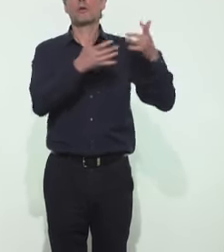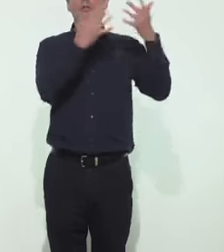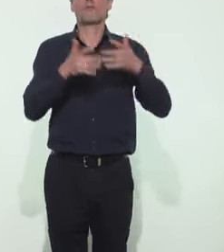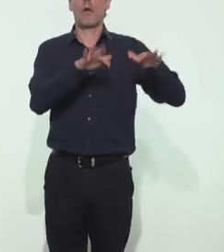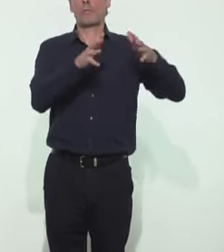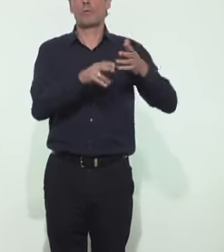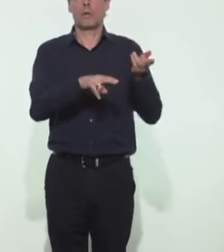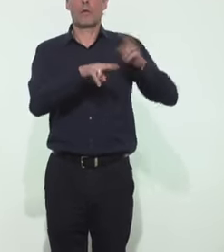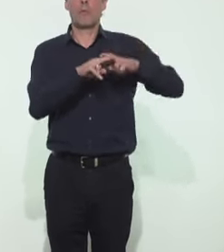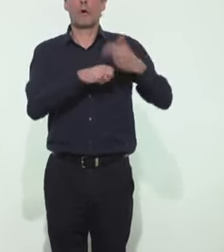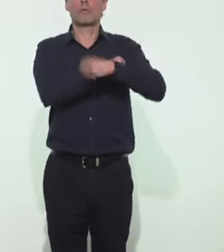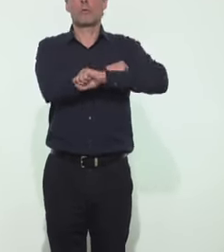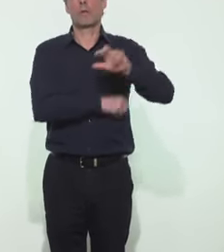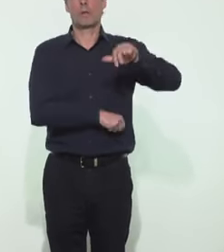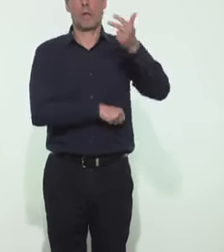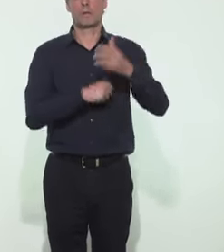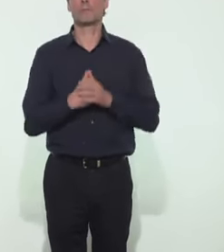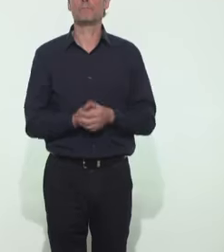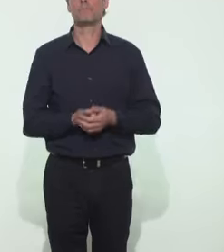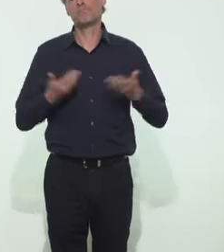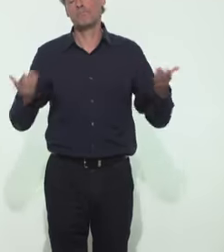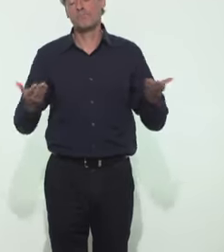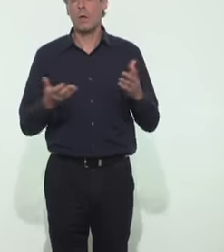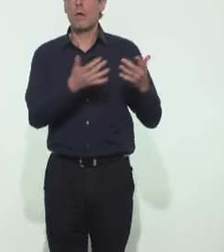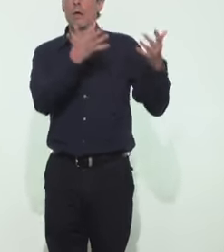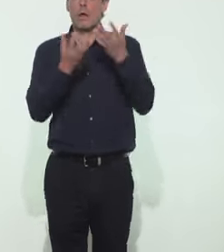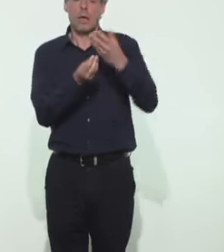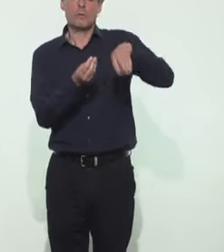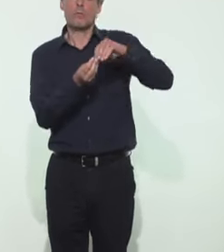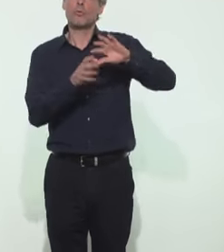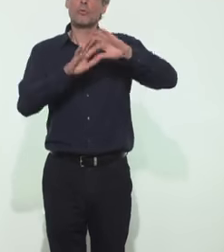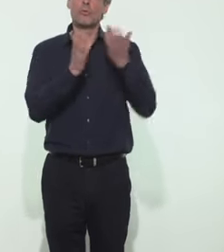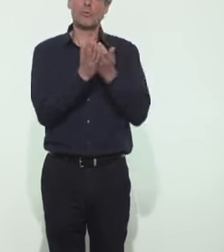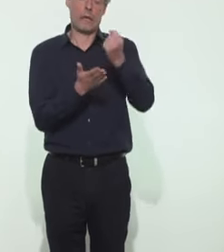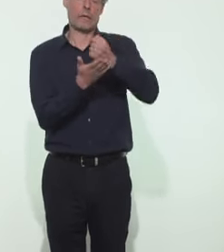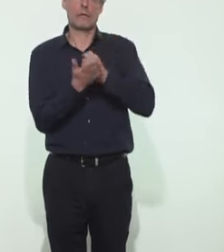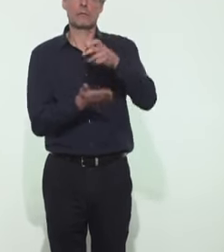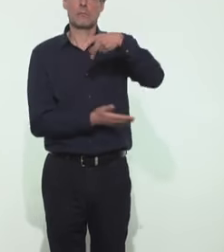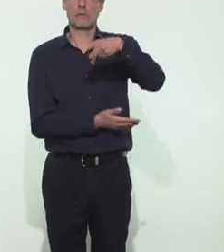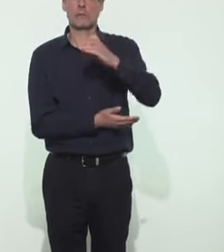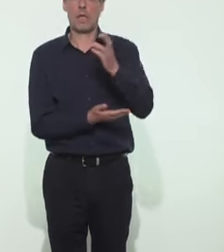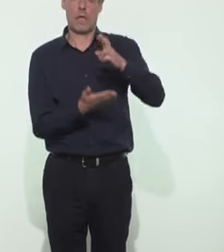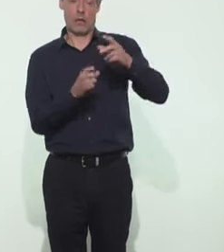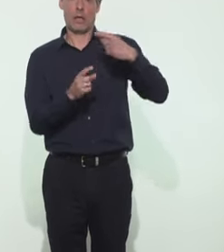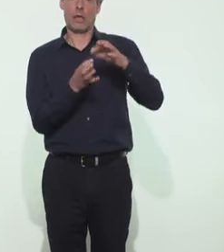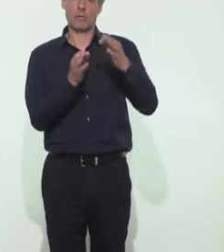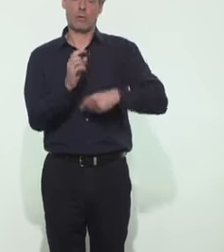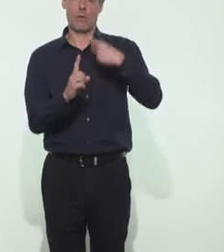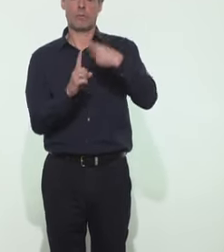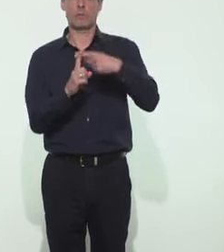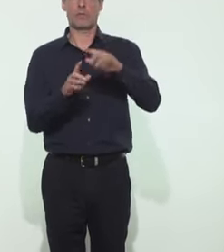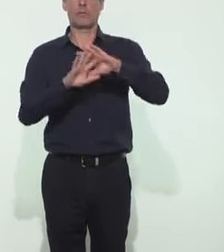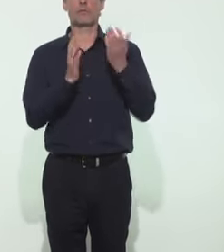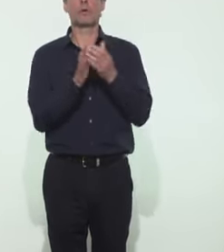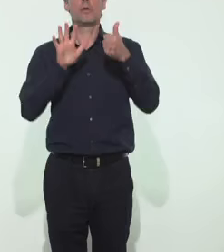en semaine 13 enfin vous le savez nous comptabilisons aussi l'ensemble des tests pcr positif et nous avons désormais